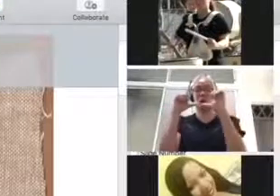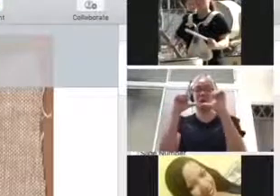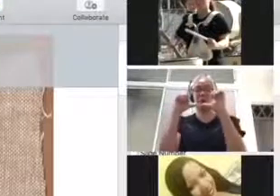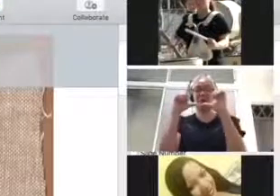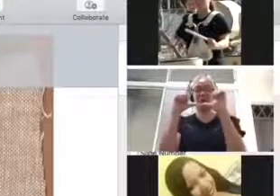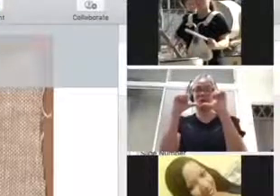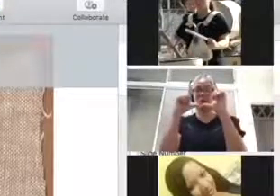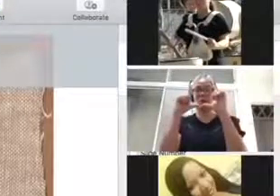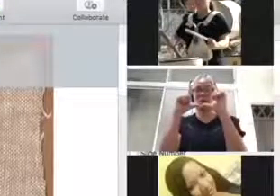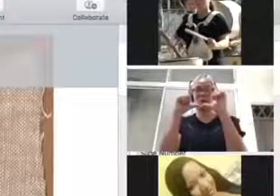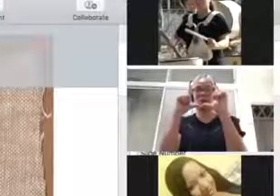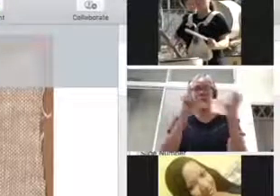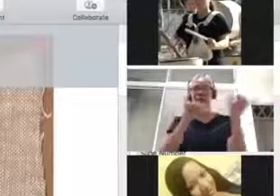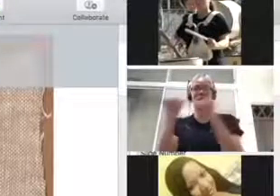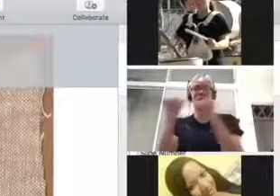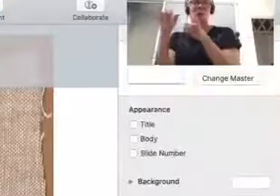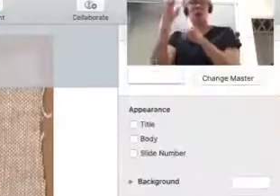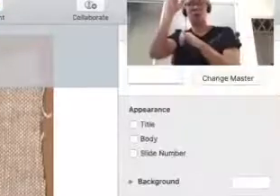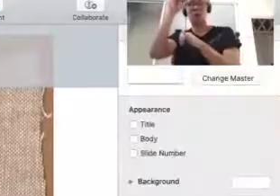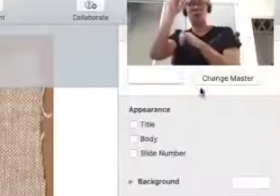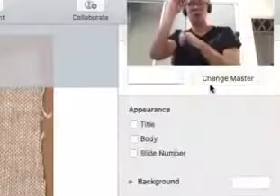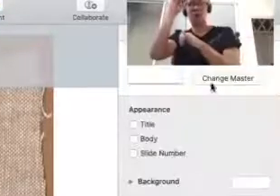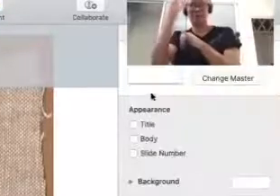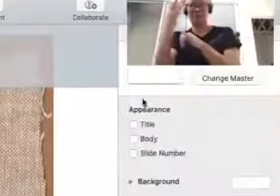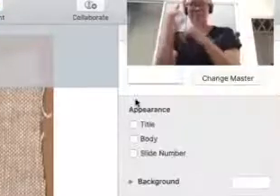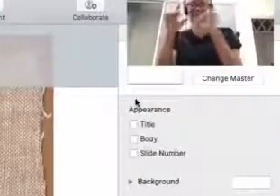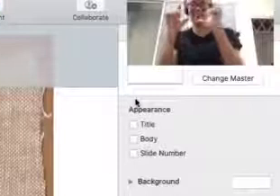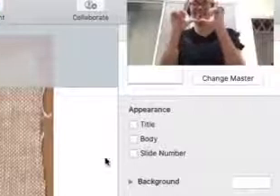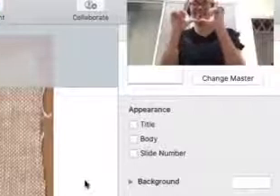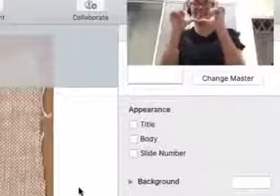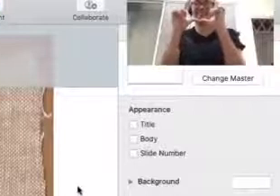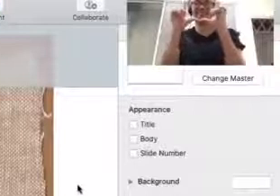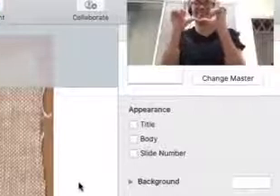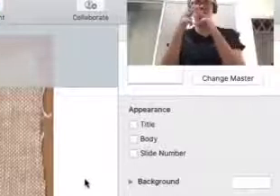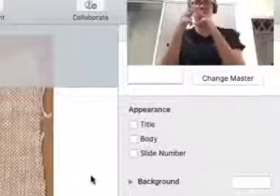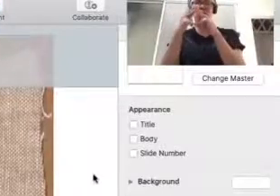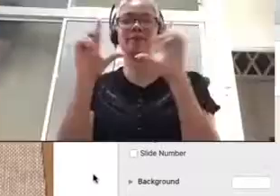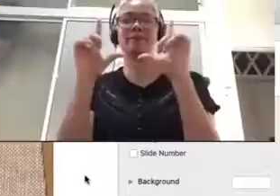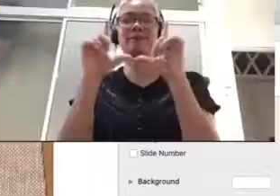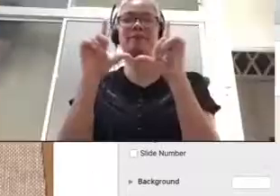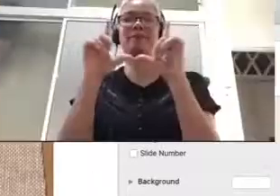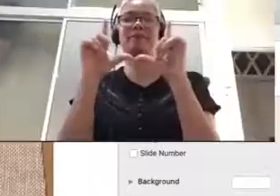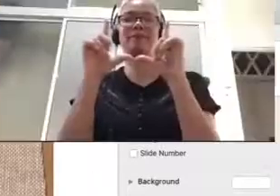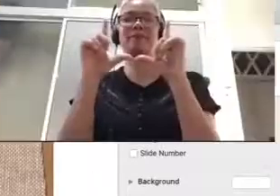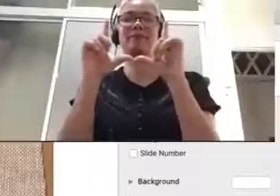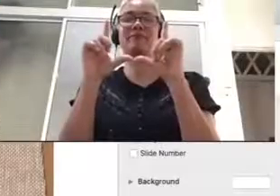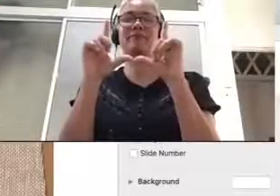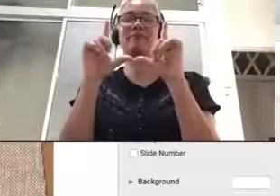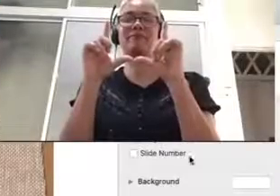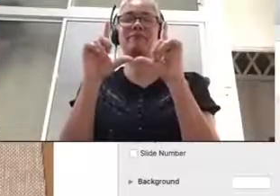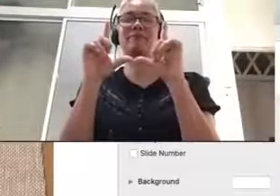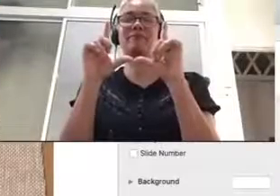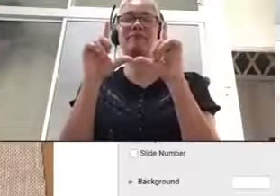Sí. Ok. Sí, Ring. muy bien. Ok, gracias. Ring. Es hora